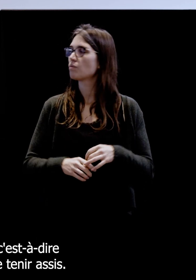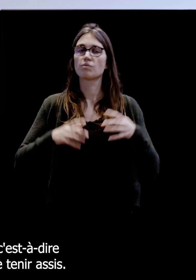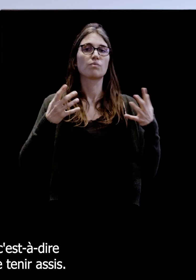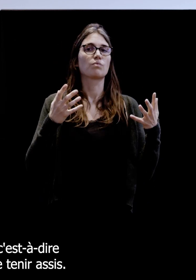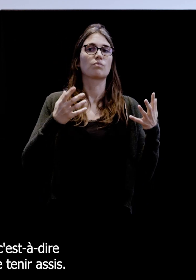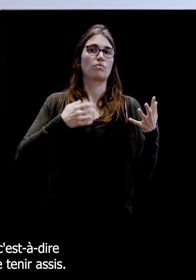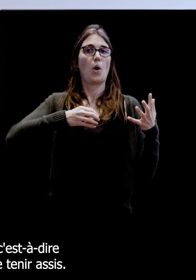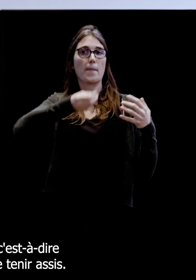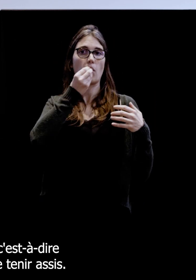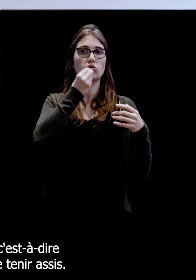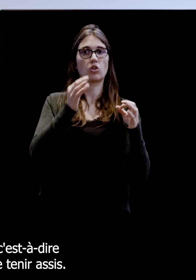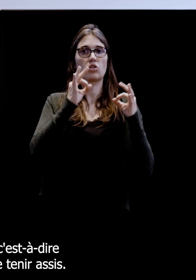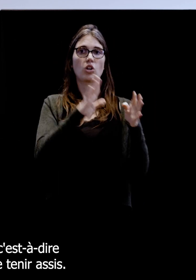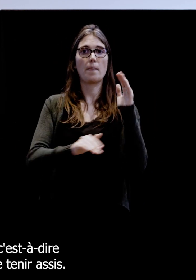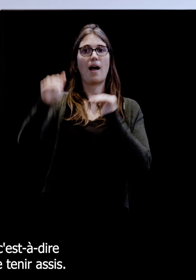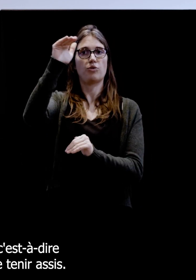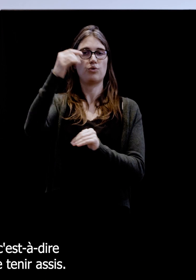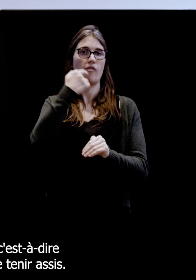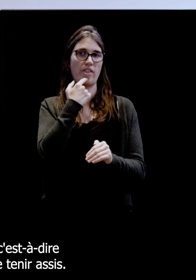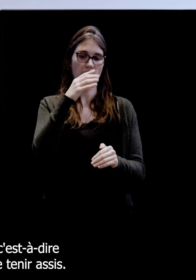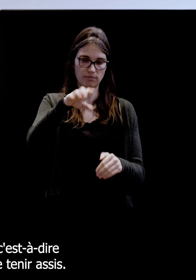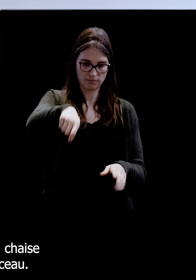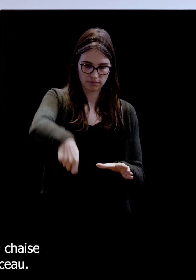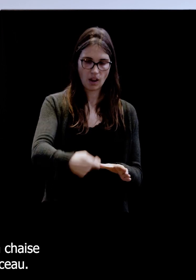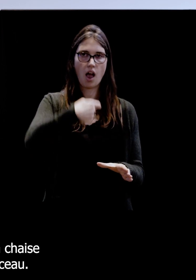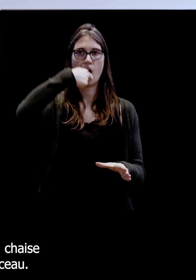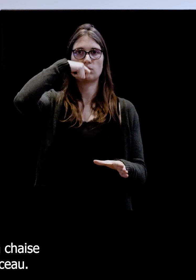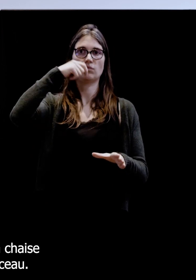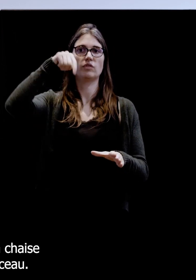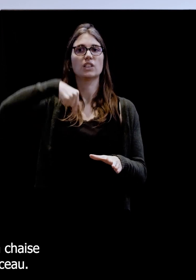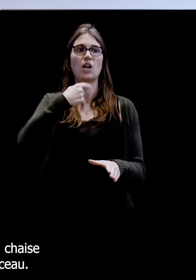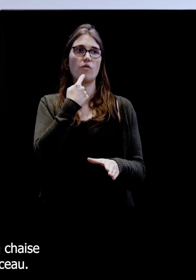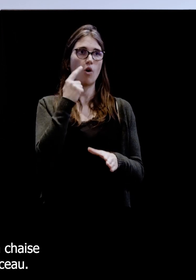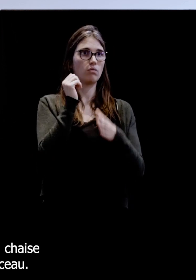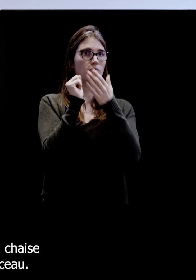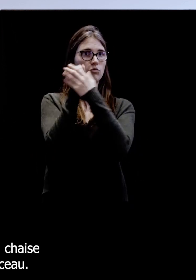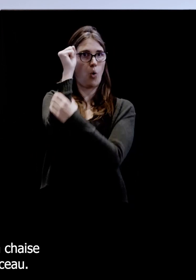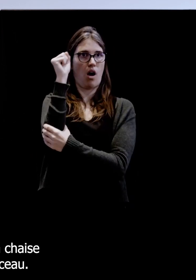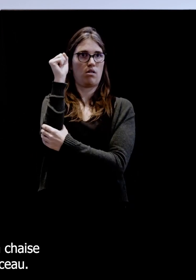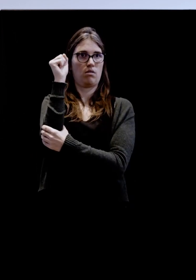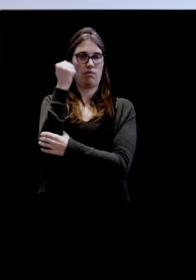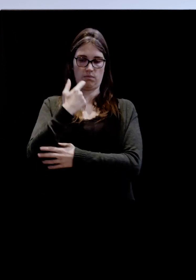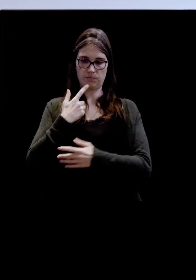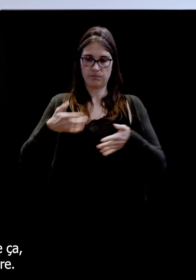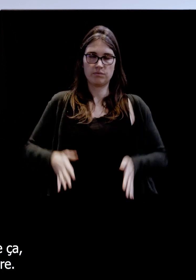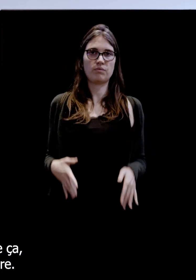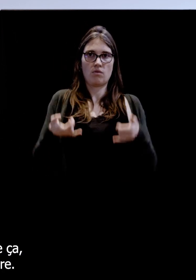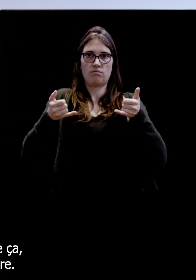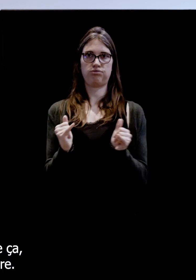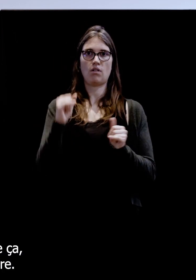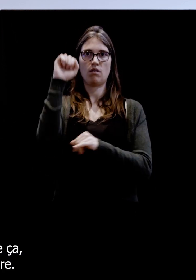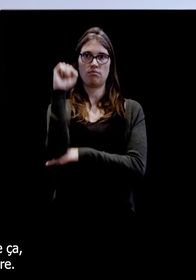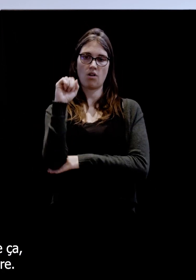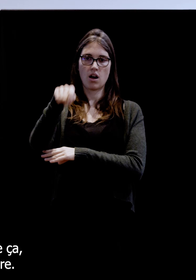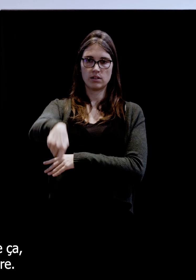comme un grand enfant, c'est-à-dire mettre en bouche, il faut se tenir assis, il faut être droit sur sa chaise. Pour attraper le morceau, si vous êtes